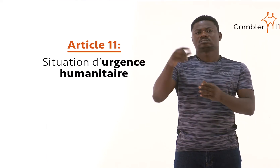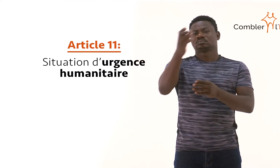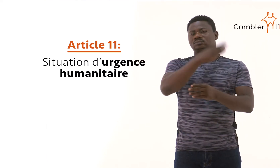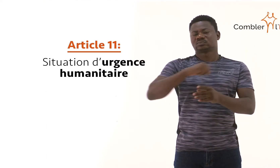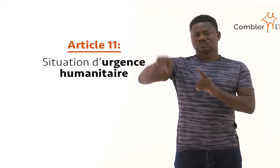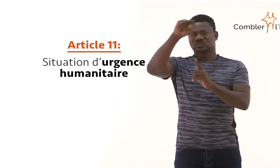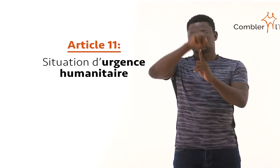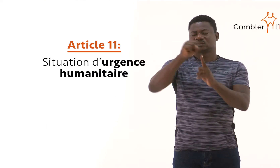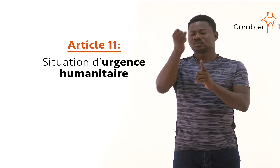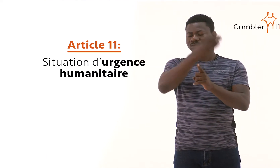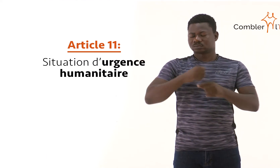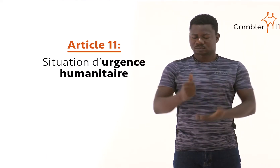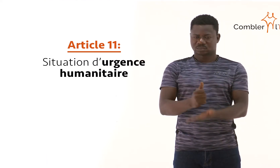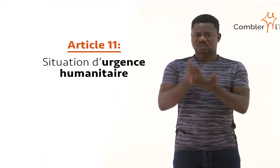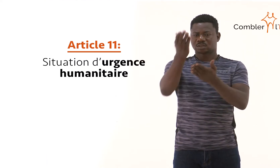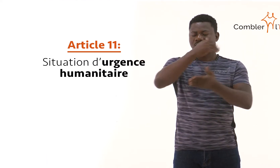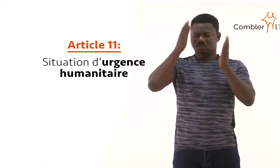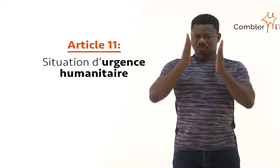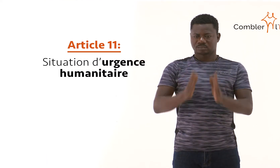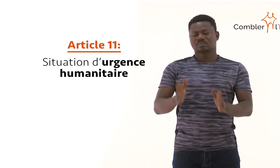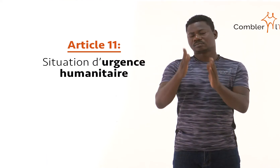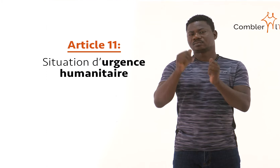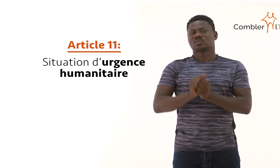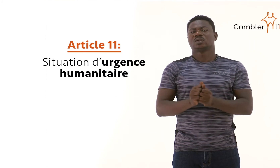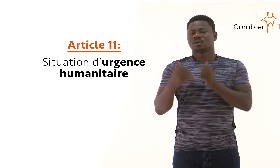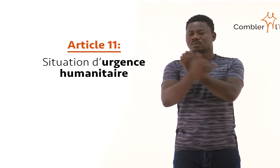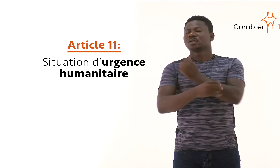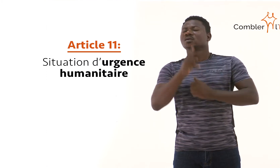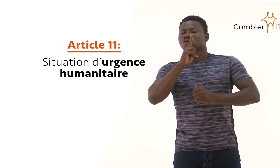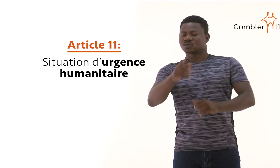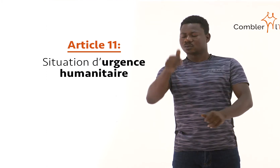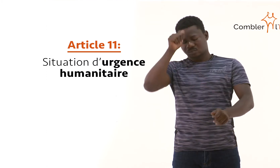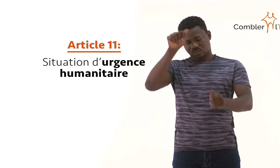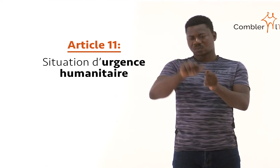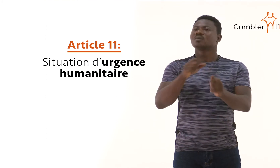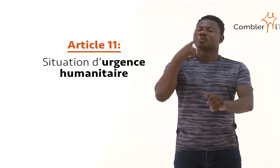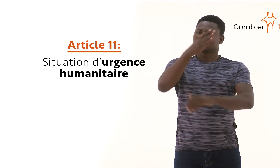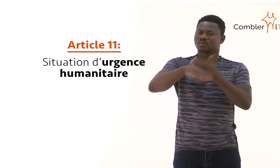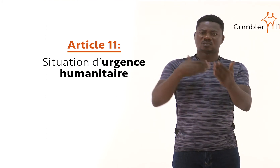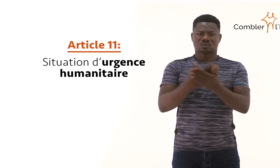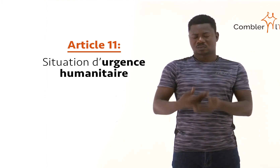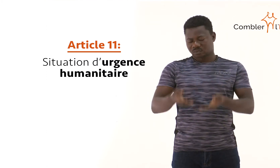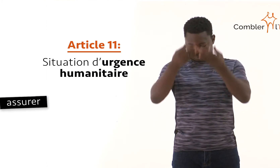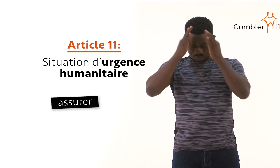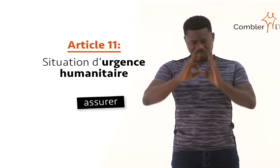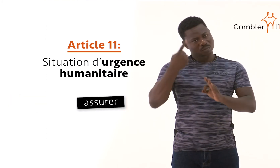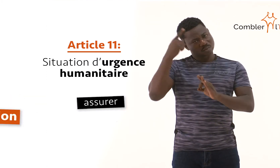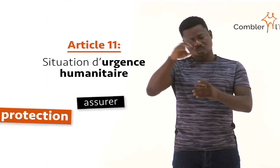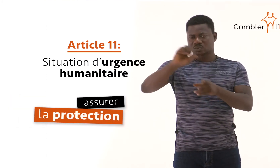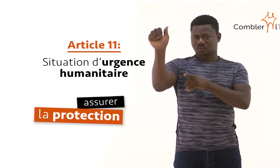d'urgence humanitaire. Les pays sont d'accord pour dire que toutes les mesures nécessaires pour assurer la protection